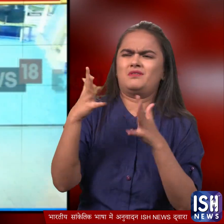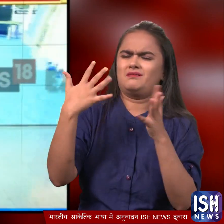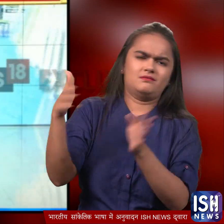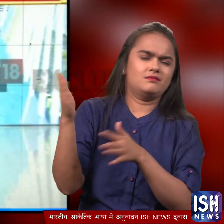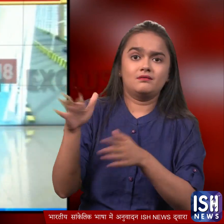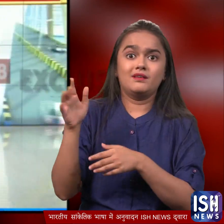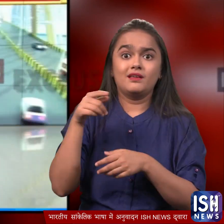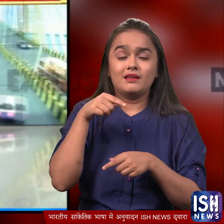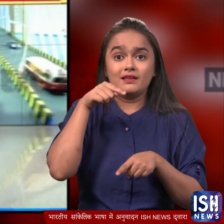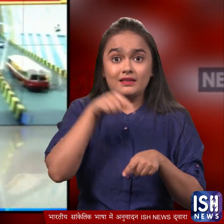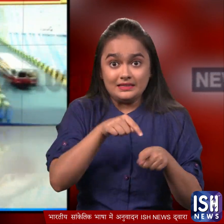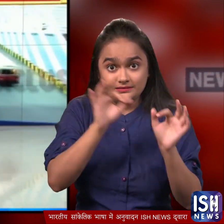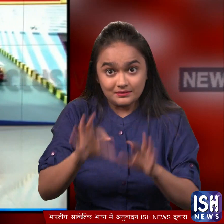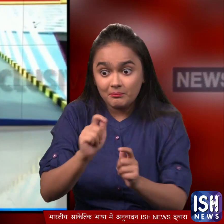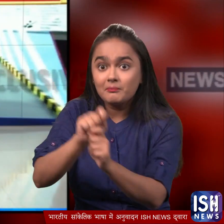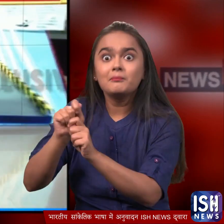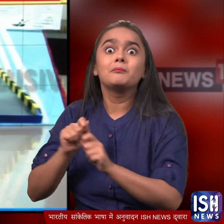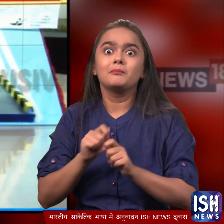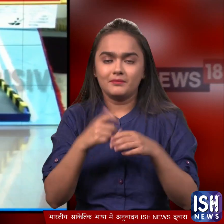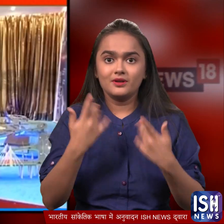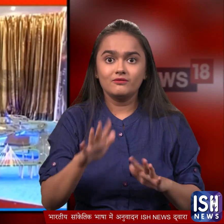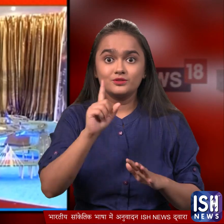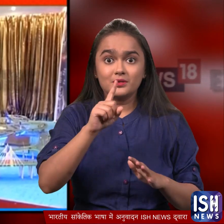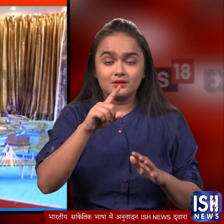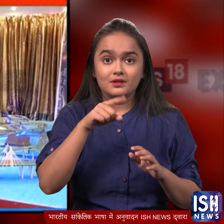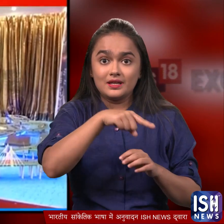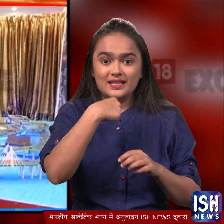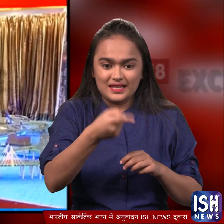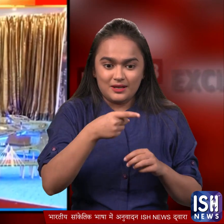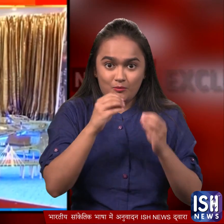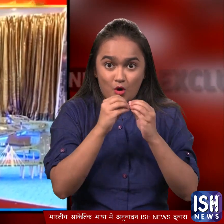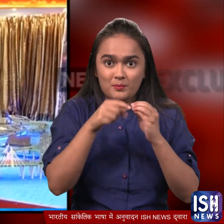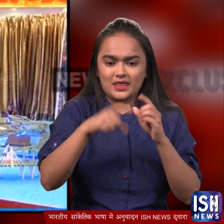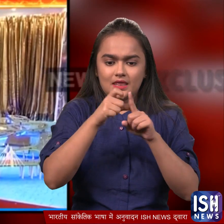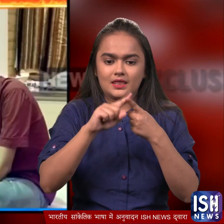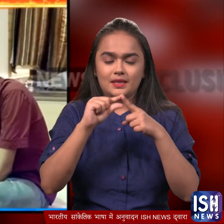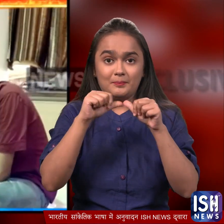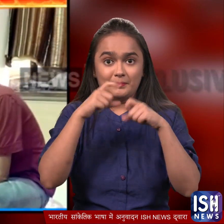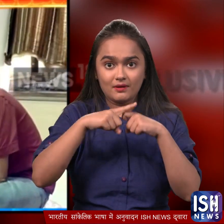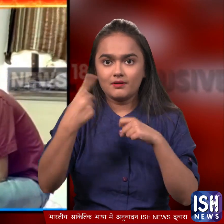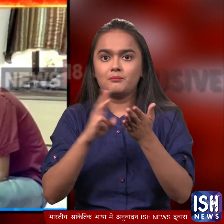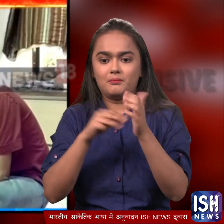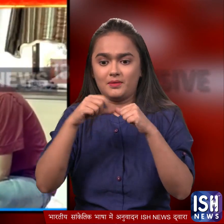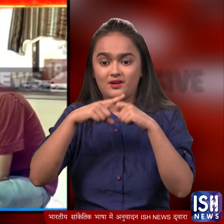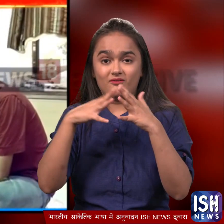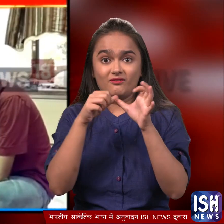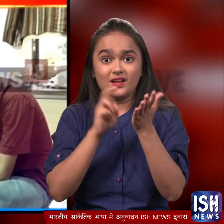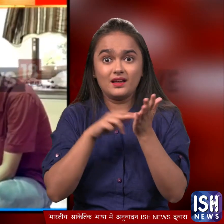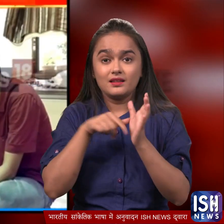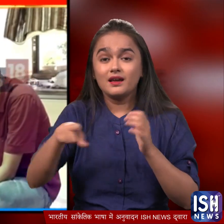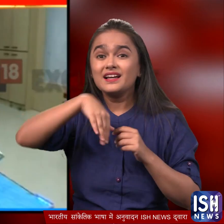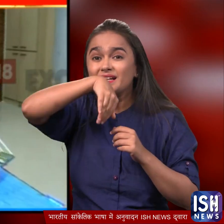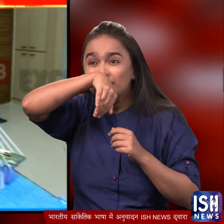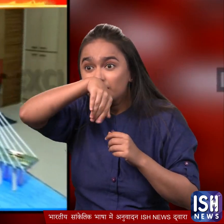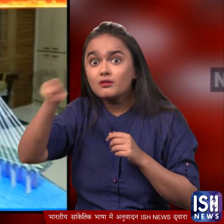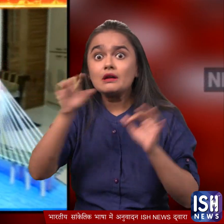इन आरोपों को बेबुनियाद बताते हुए खारिज कर दिया। लेकिन इस सियासी घमासान के बीच मुंबई के दीपक मकवाना नाम के